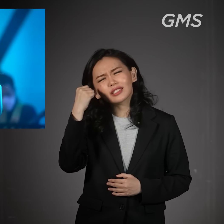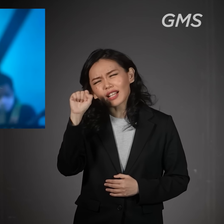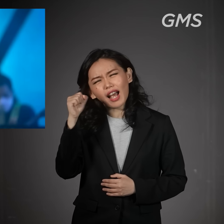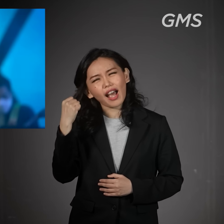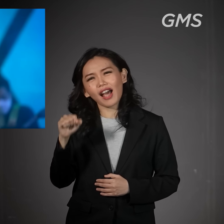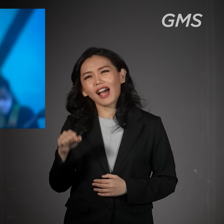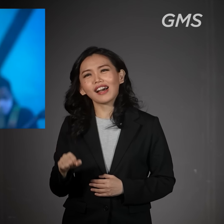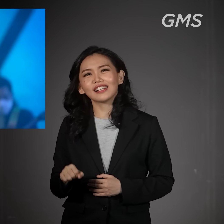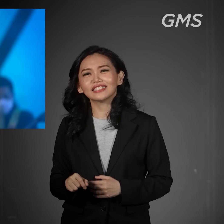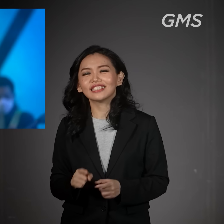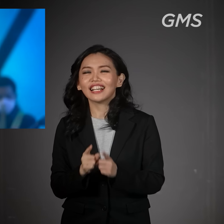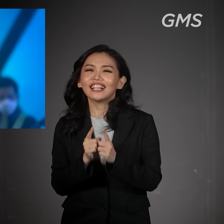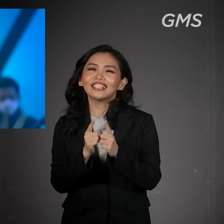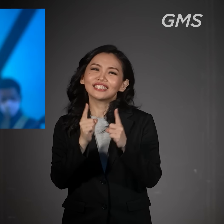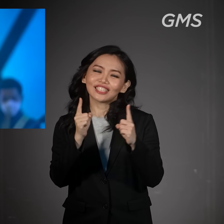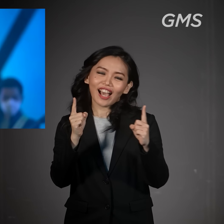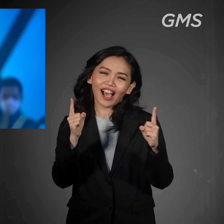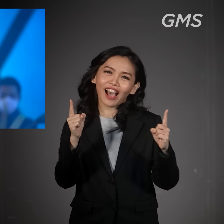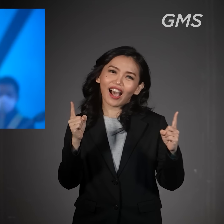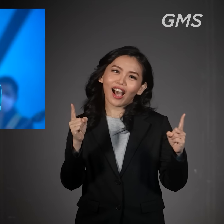mau